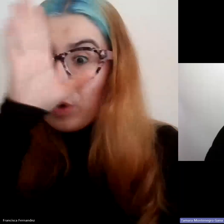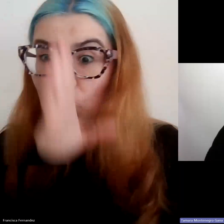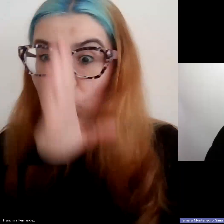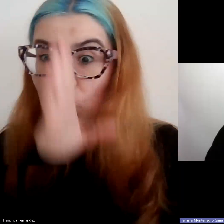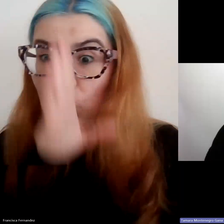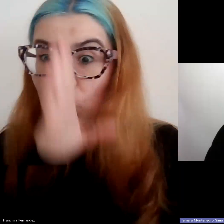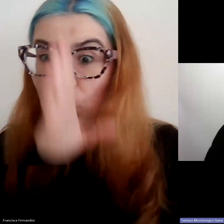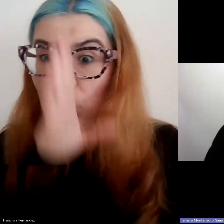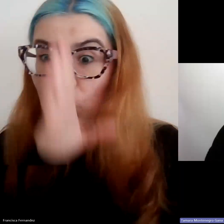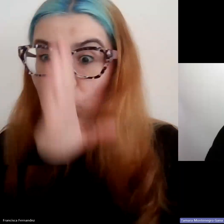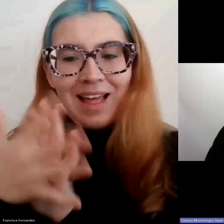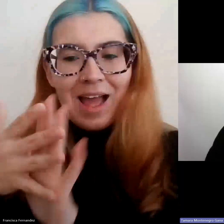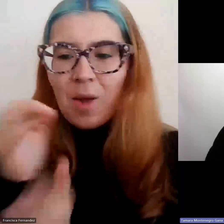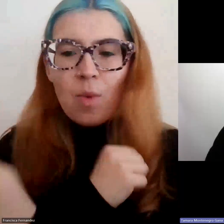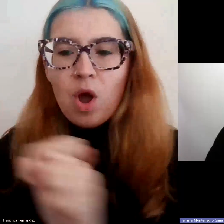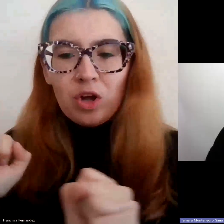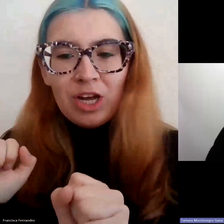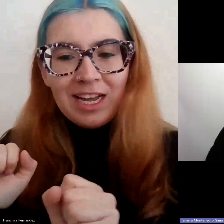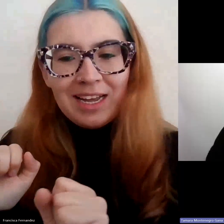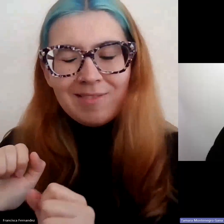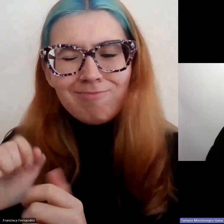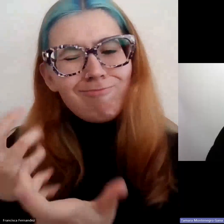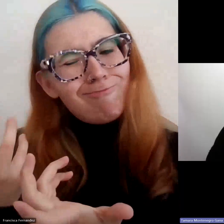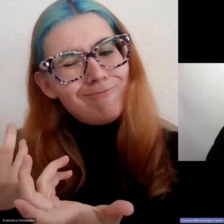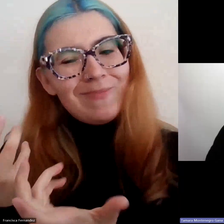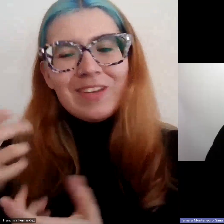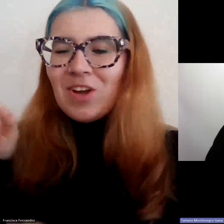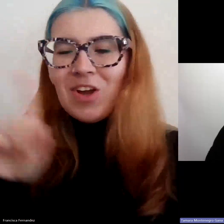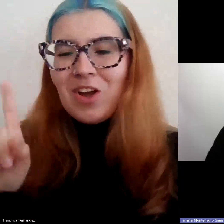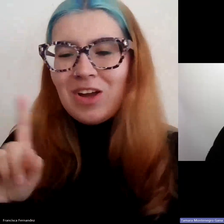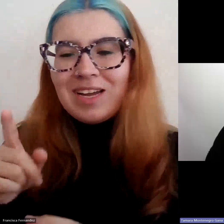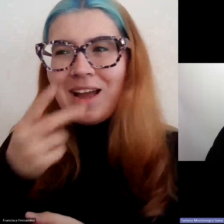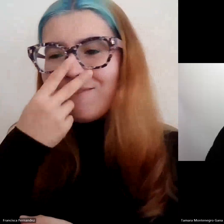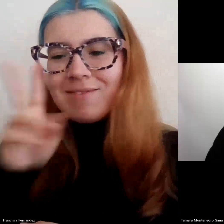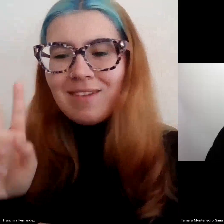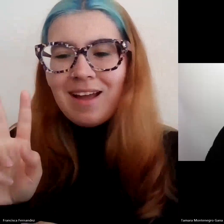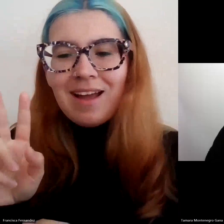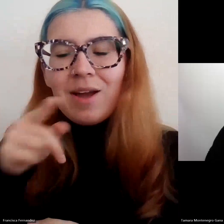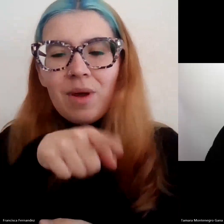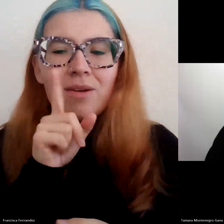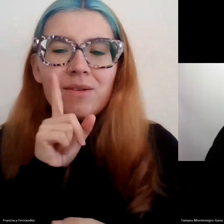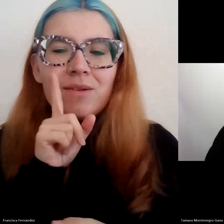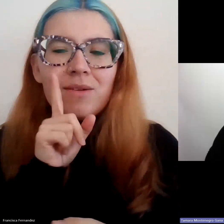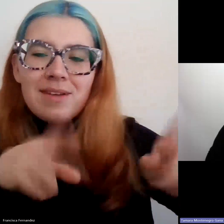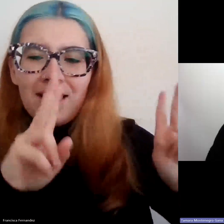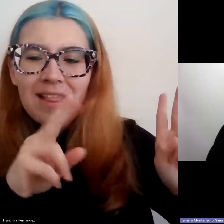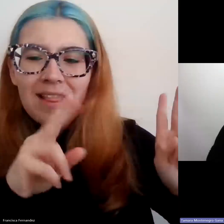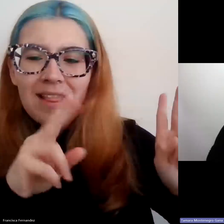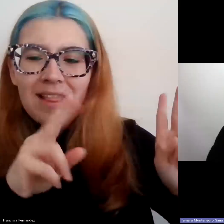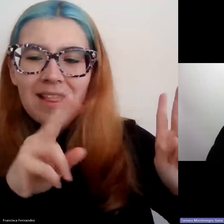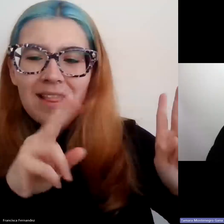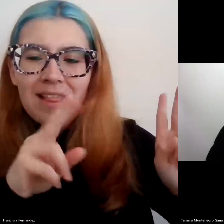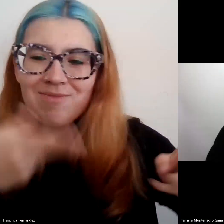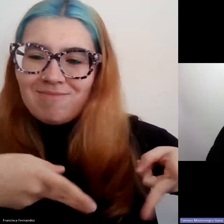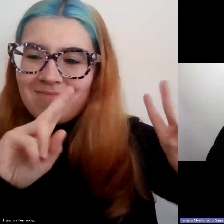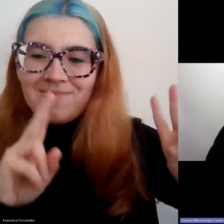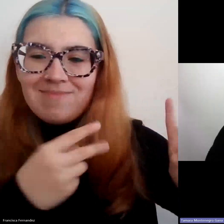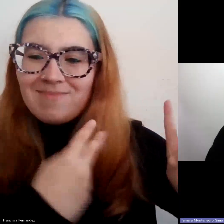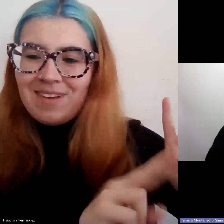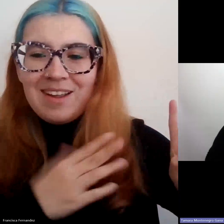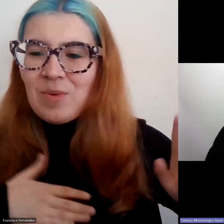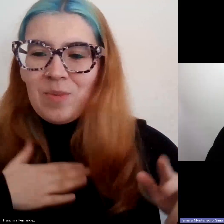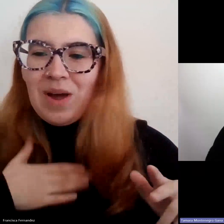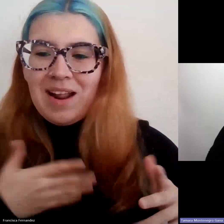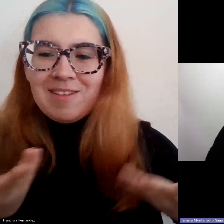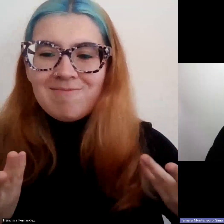sé, o que no, finalmente como al ser hipoacúsico no podía hacer señas, pero nada que ver, que eso